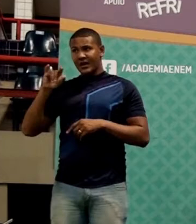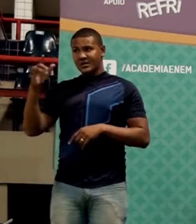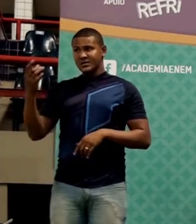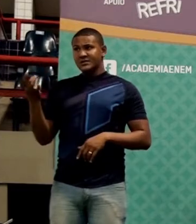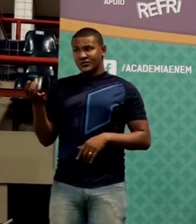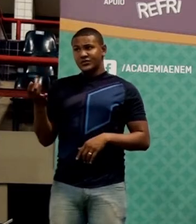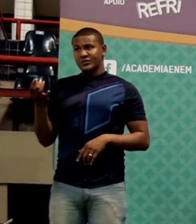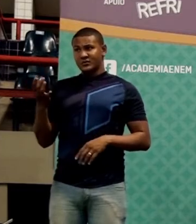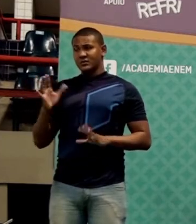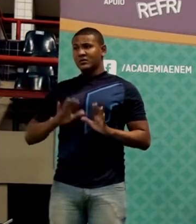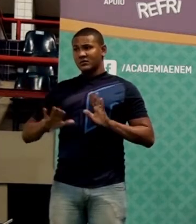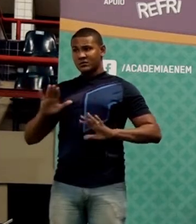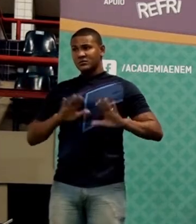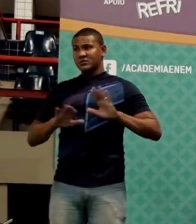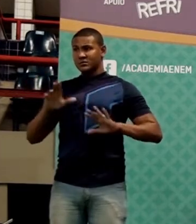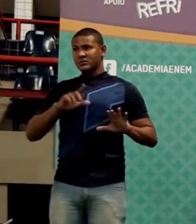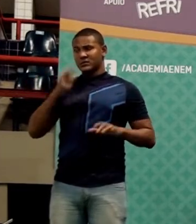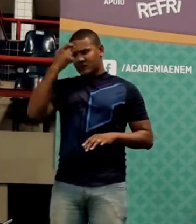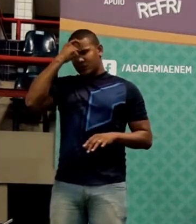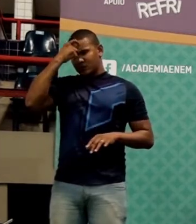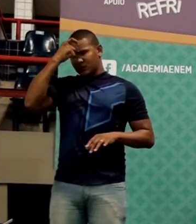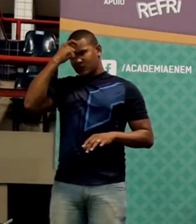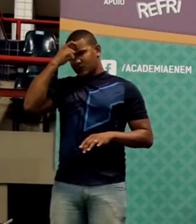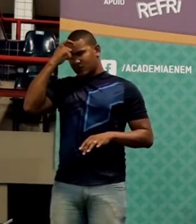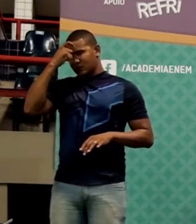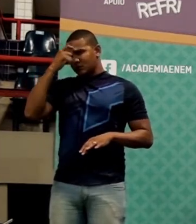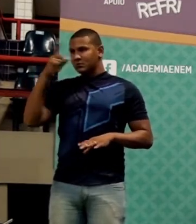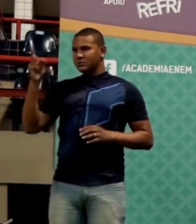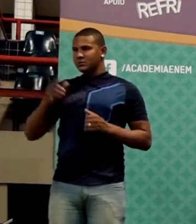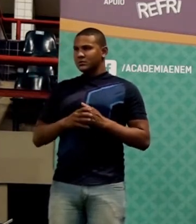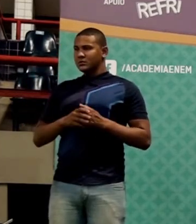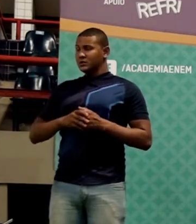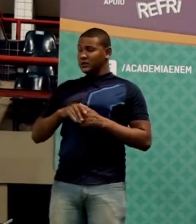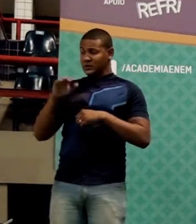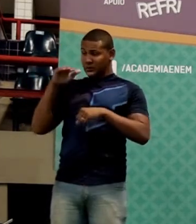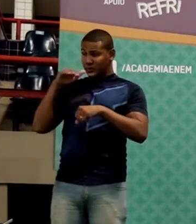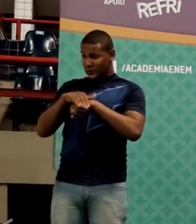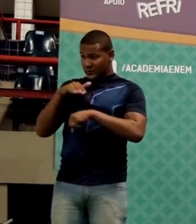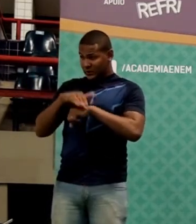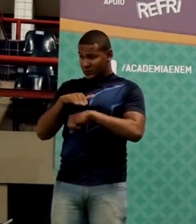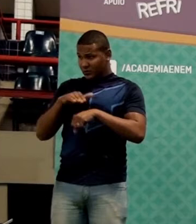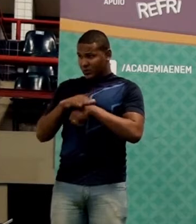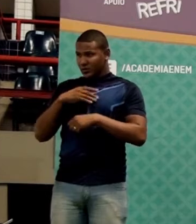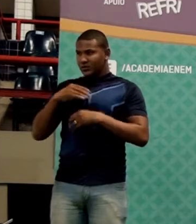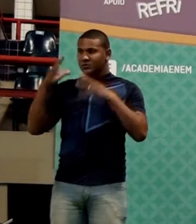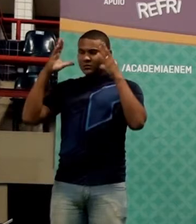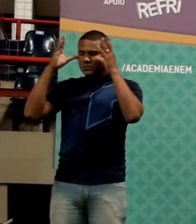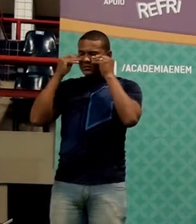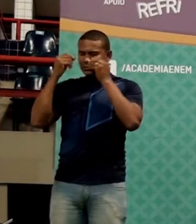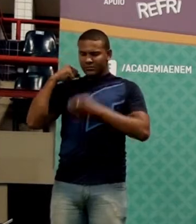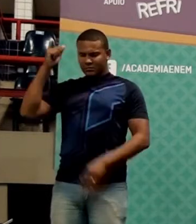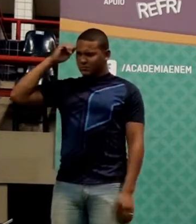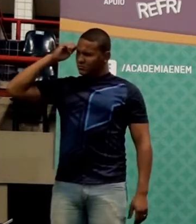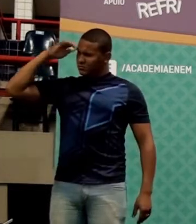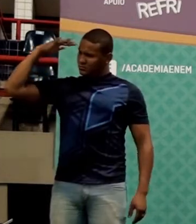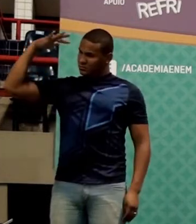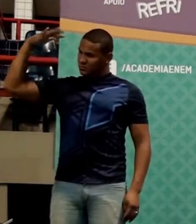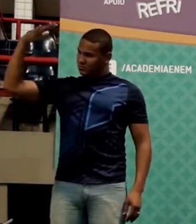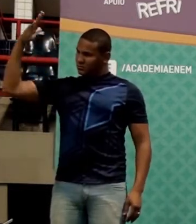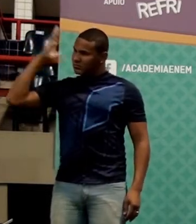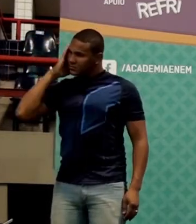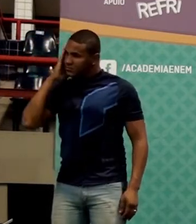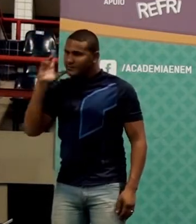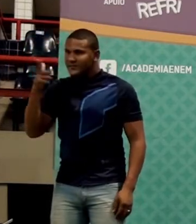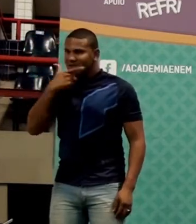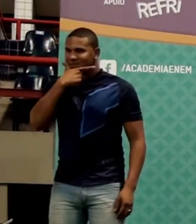ninguém aguenta mais você. Se trabalhe. Faça aquele exercício que eu ensinei antes de dormir. Se imagine tendo saúde. Gente, o